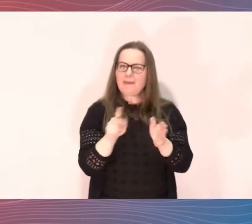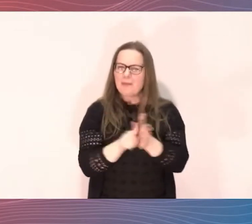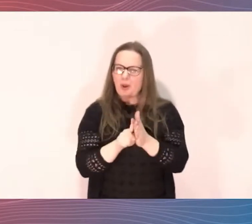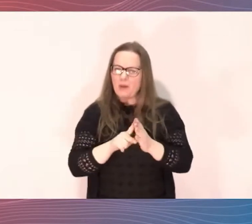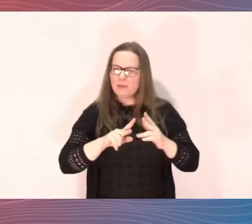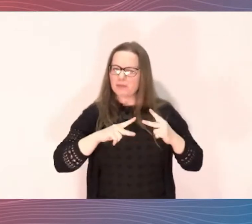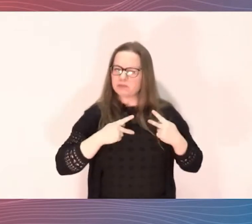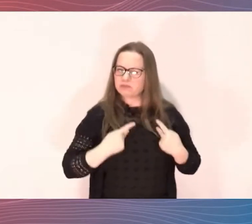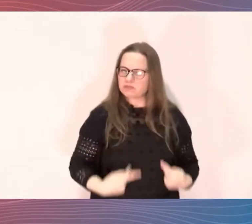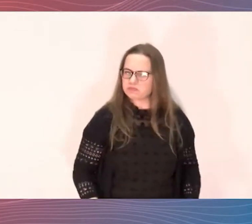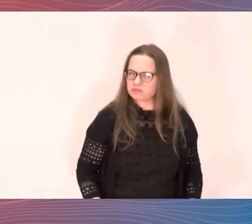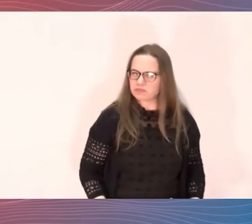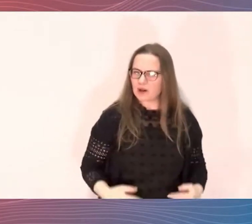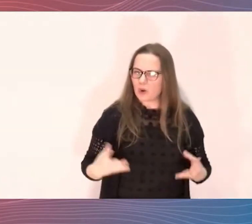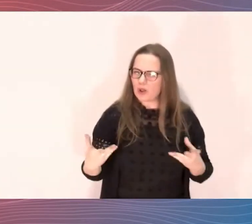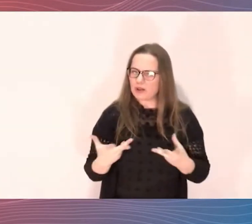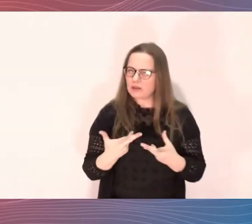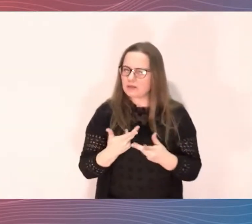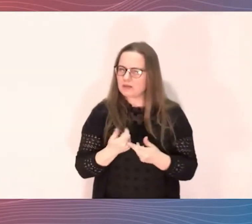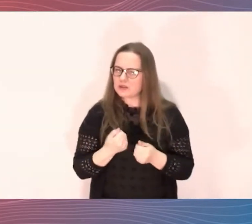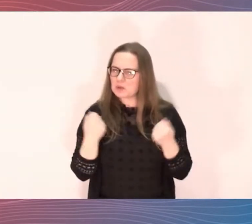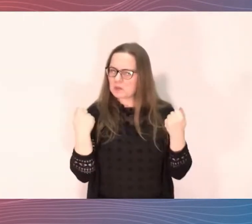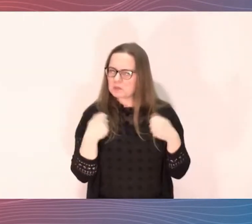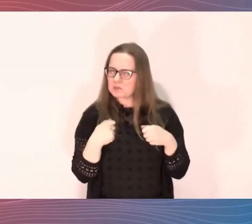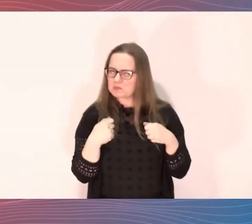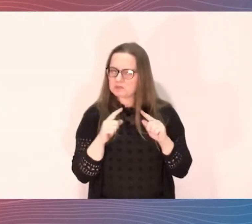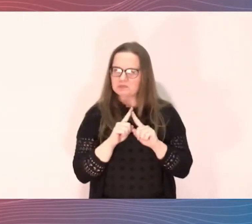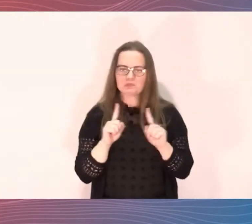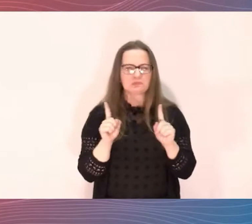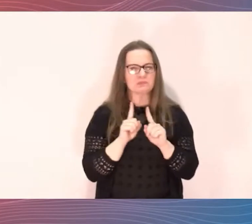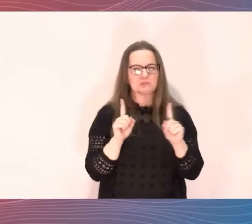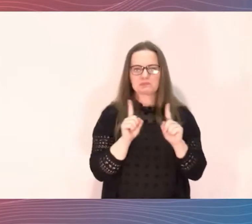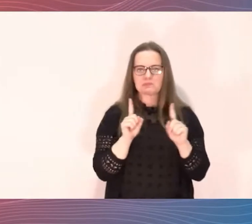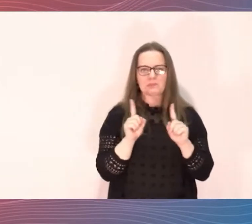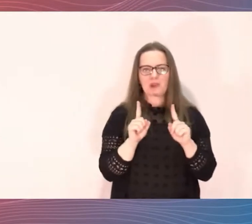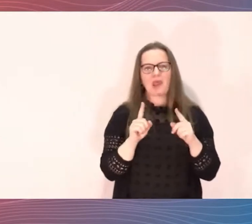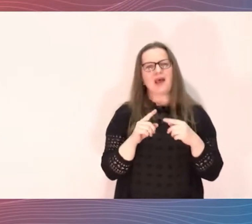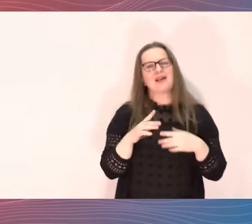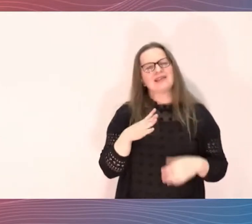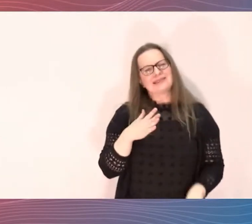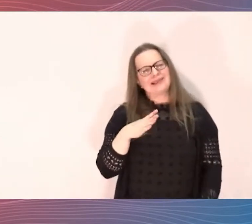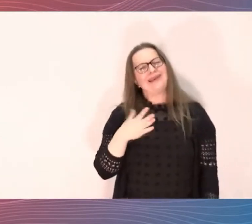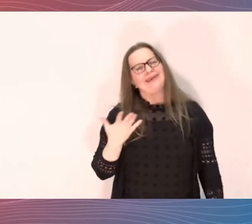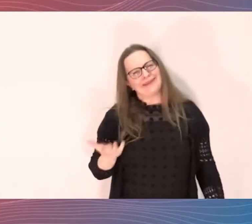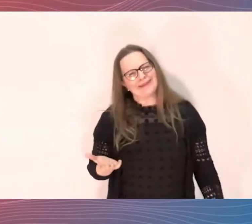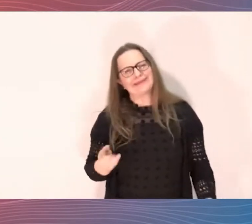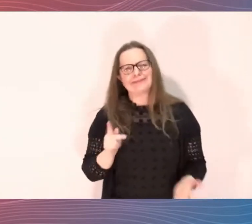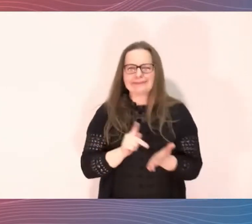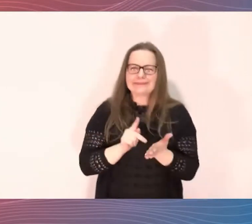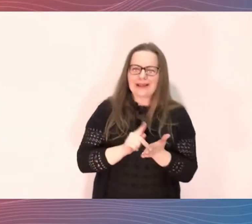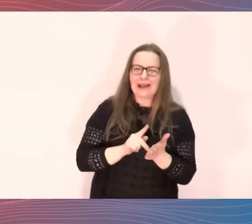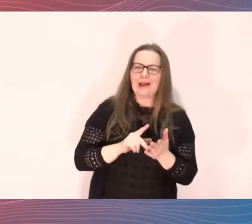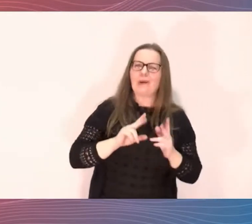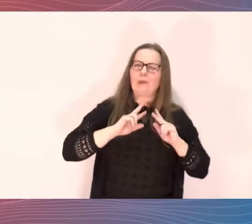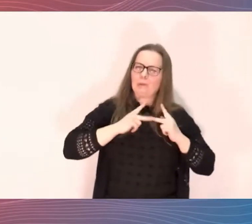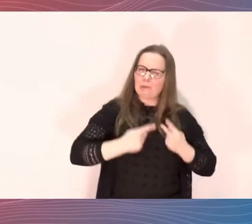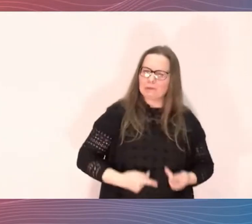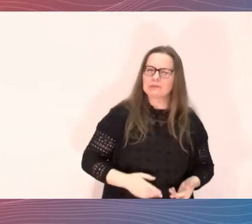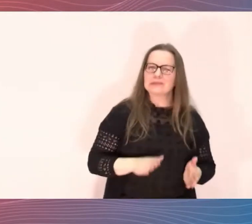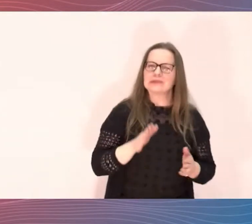da habilidade do homem. O homem saber fazer as coisas como as grandes religiões entre